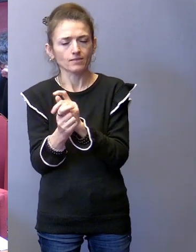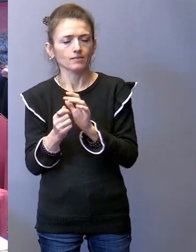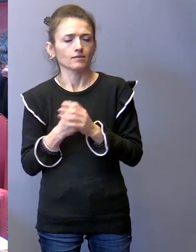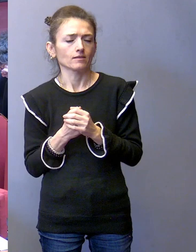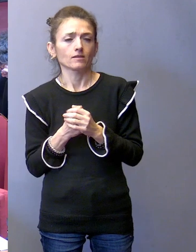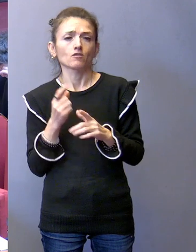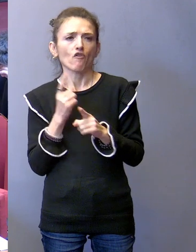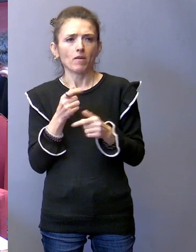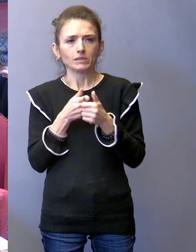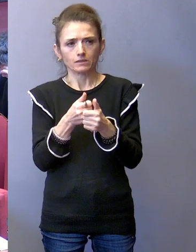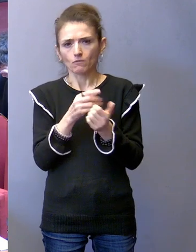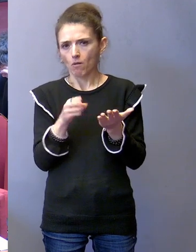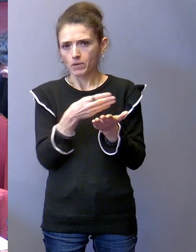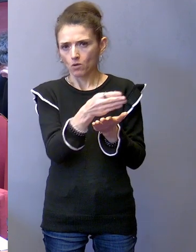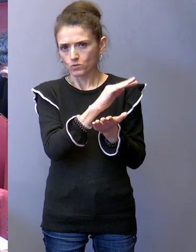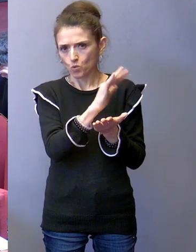dovrebbe avere